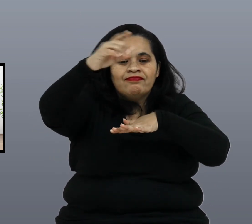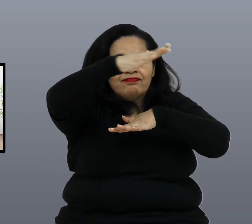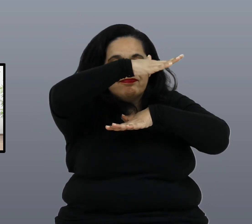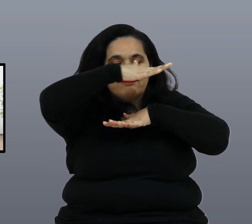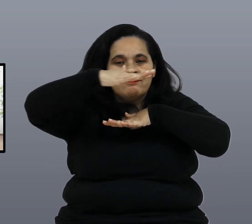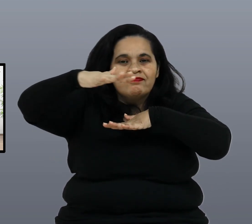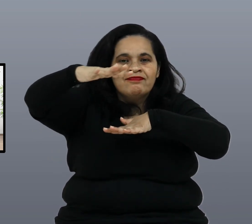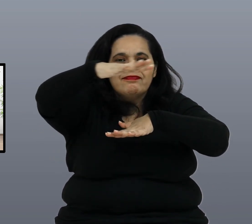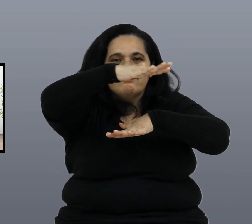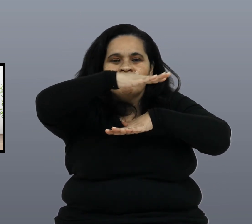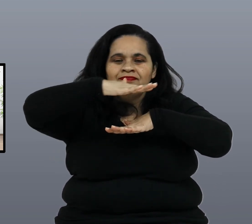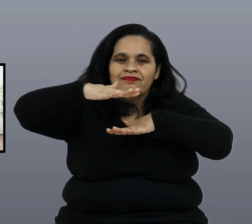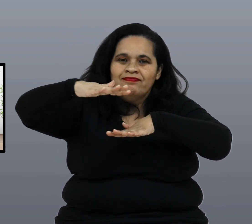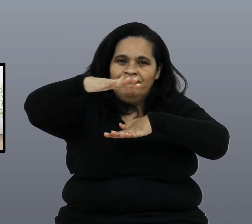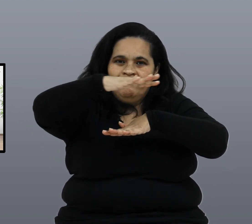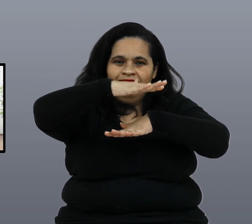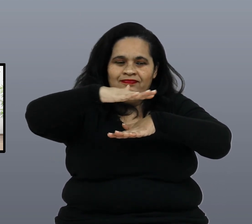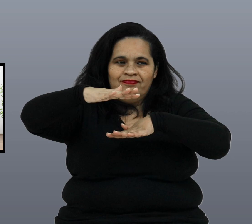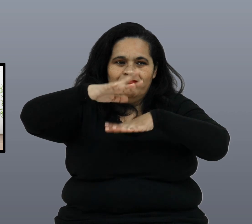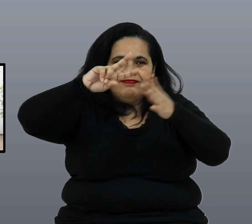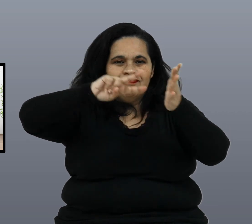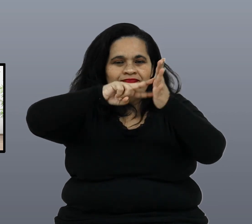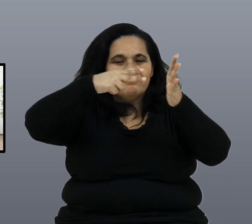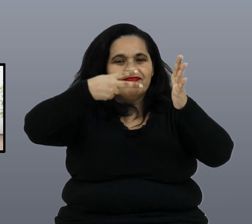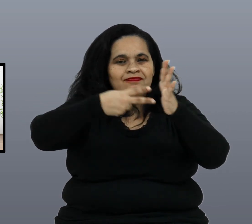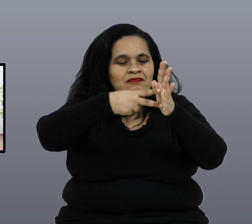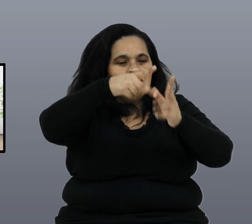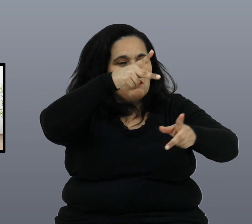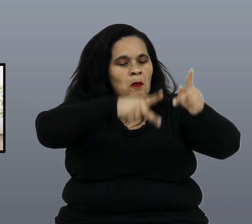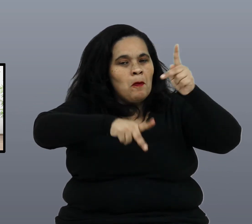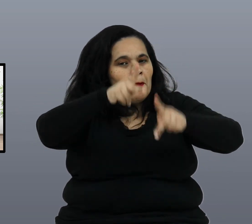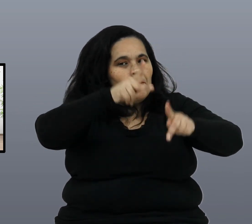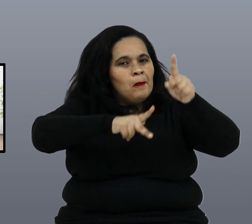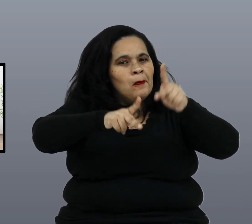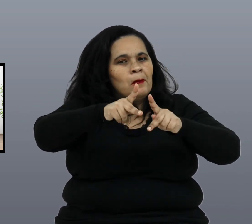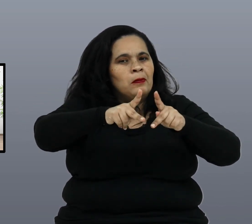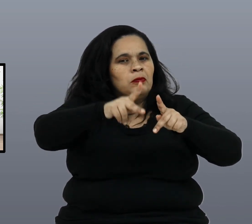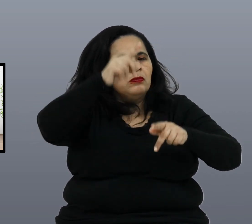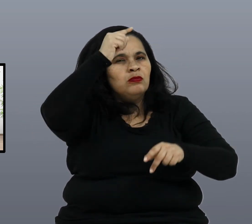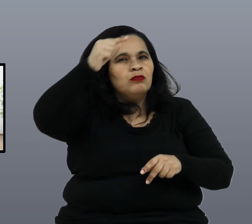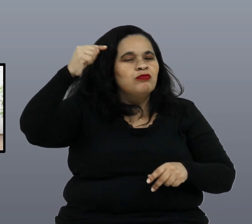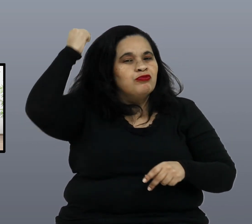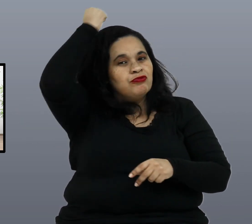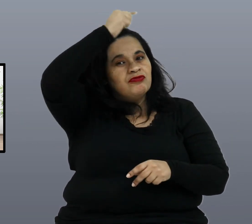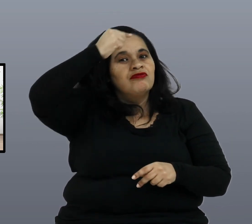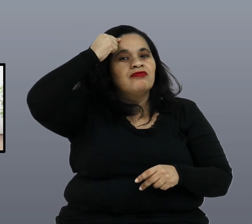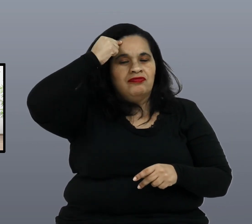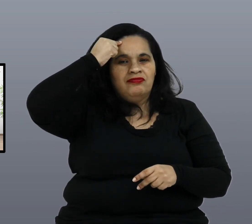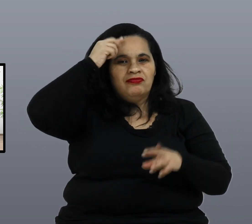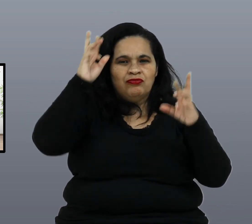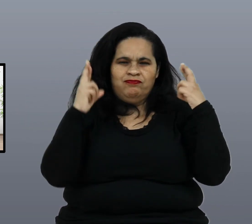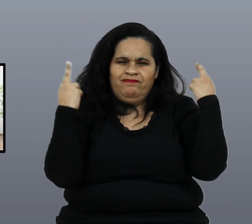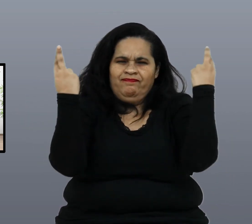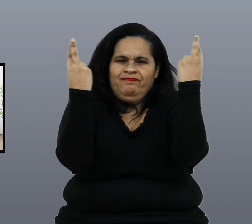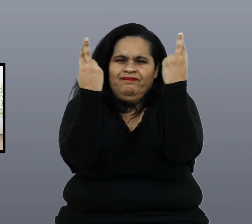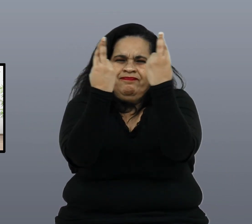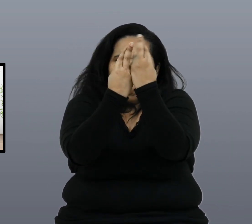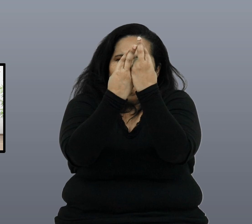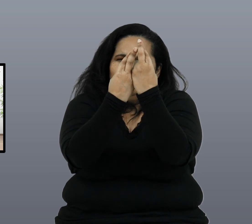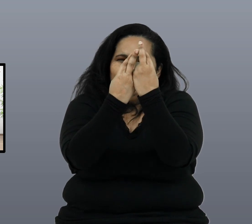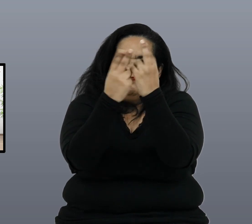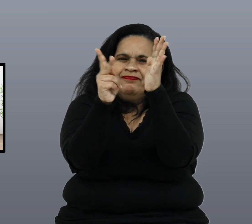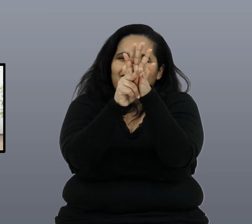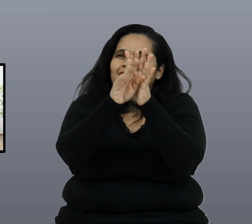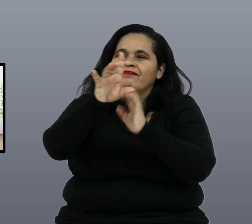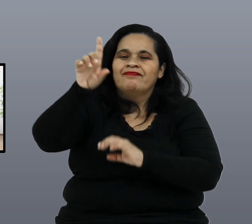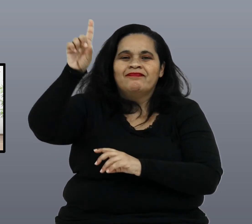foi entregue na mão dos santos, o povo do Altíssimo. E o reino dele, versículo 27, o reino dele é